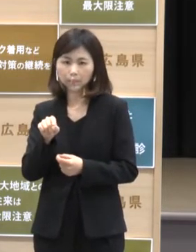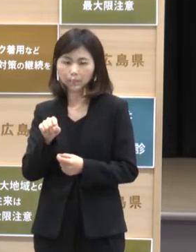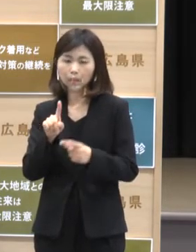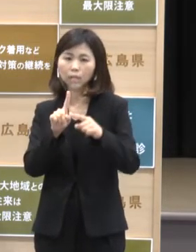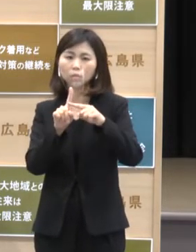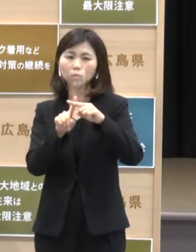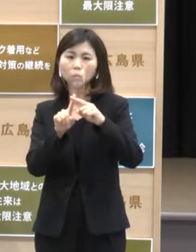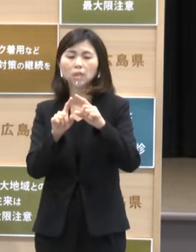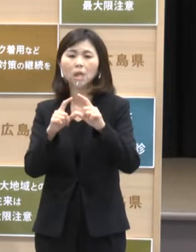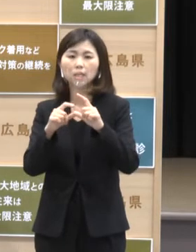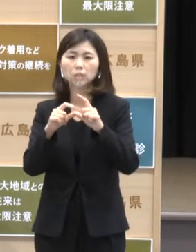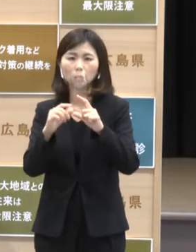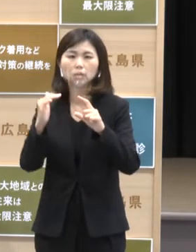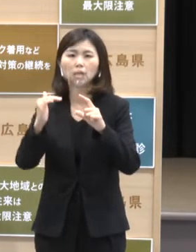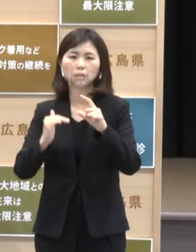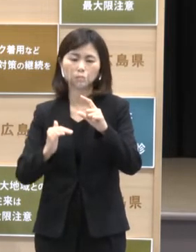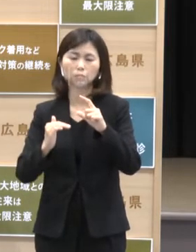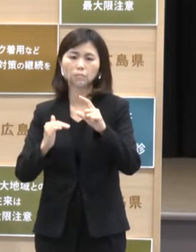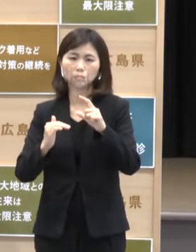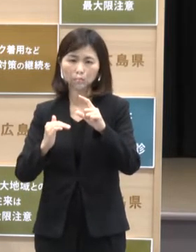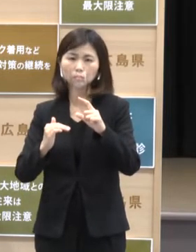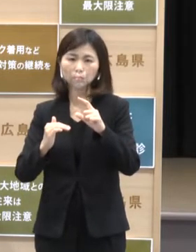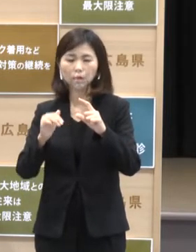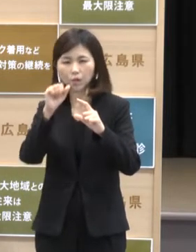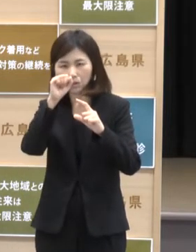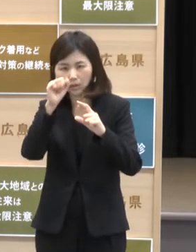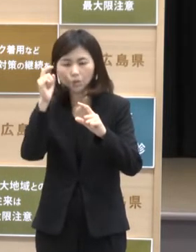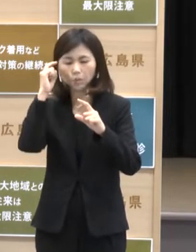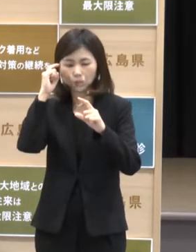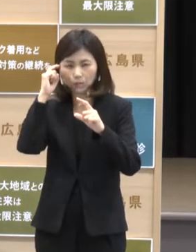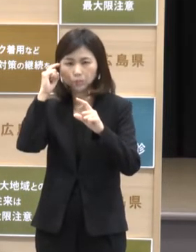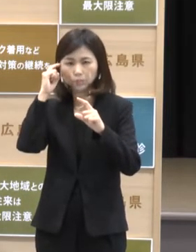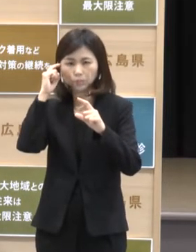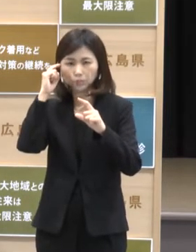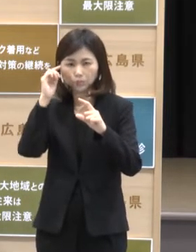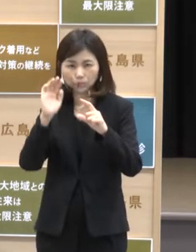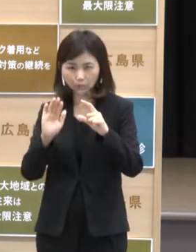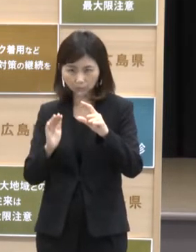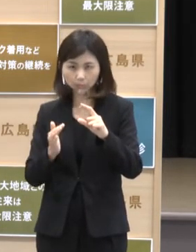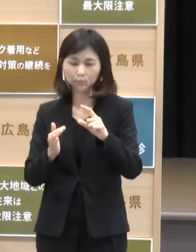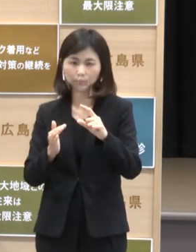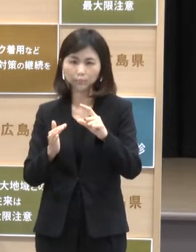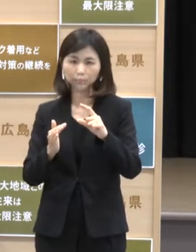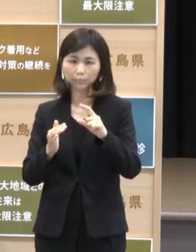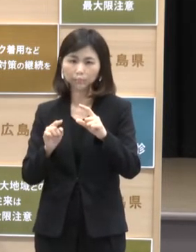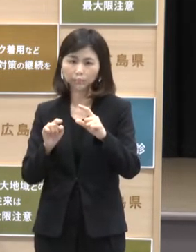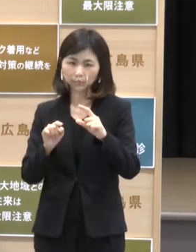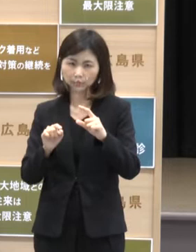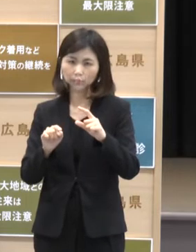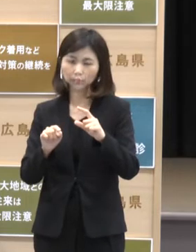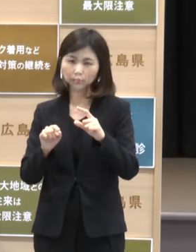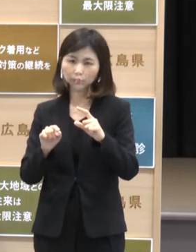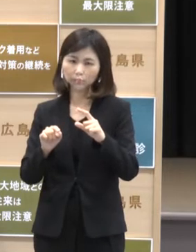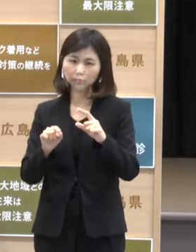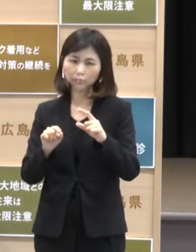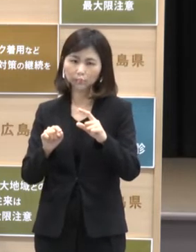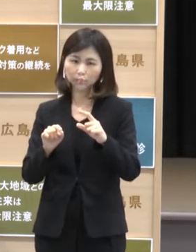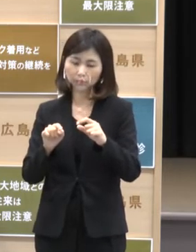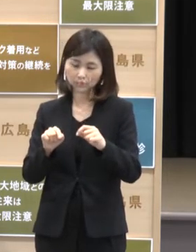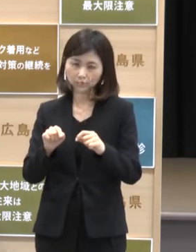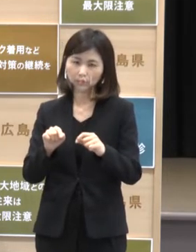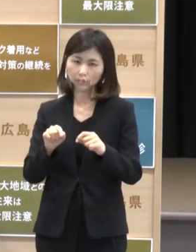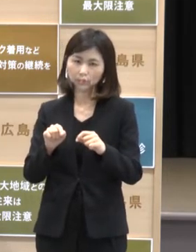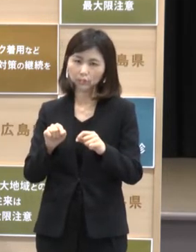ってきてはいるんですね。でそれはいい傾向だなと思っているんですが、ただこのや